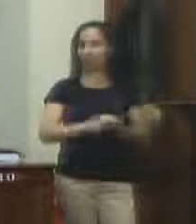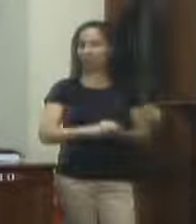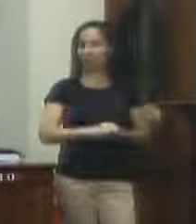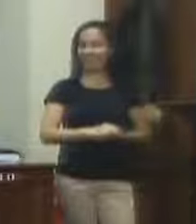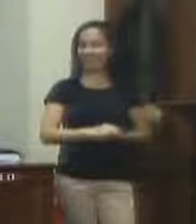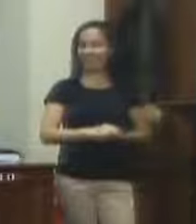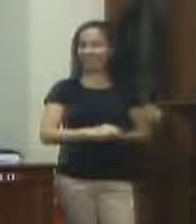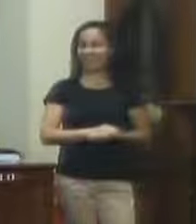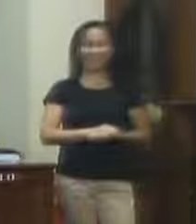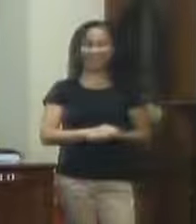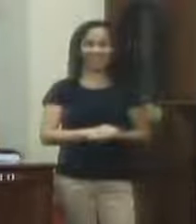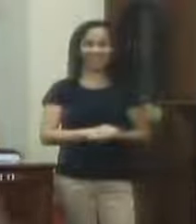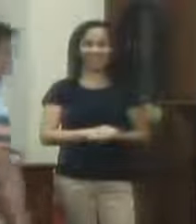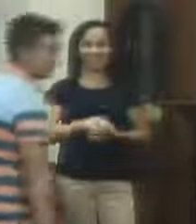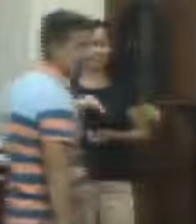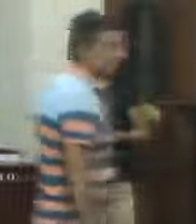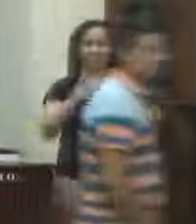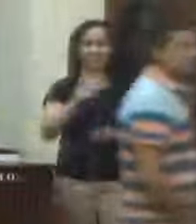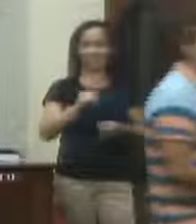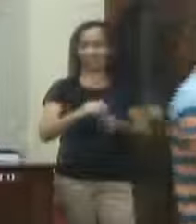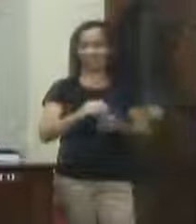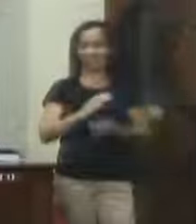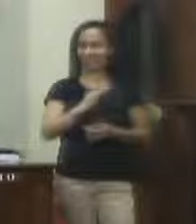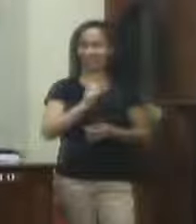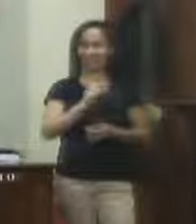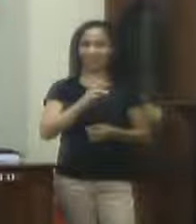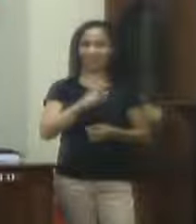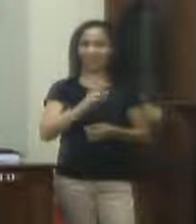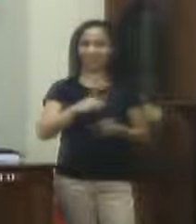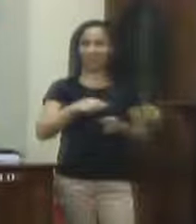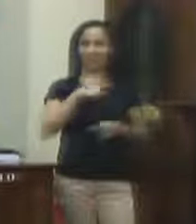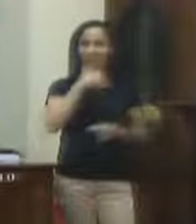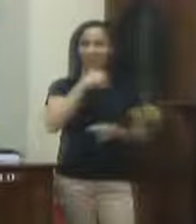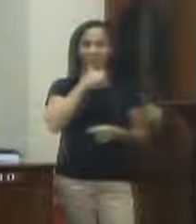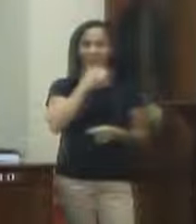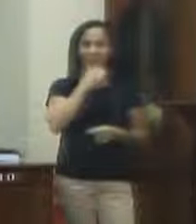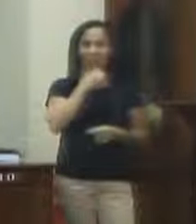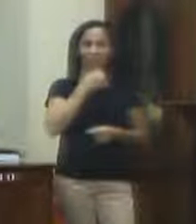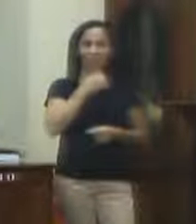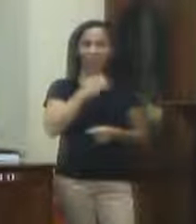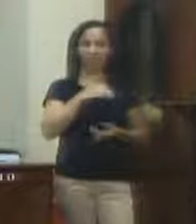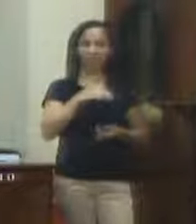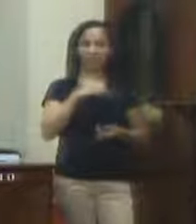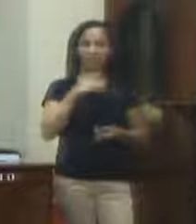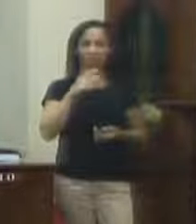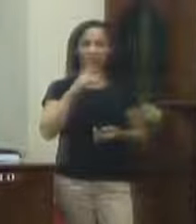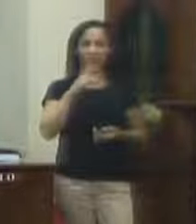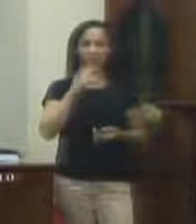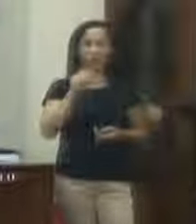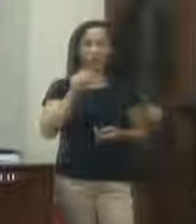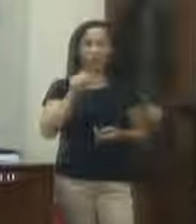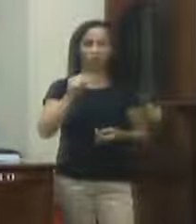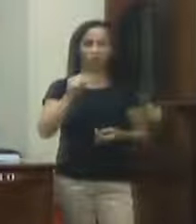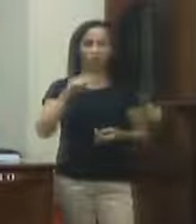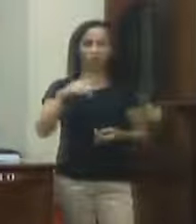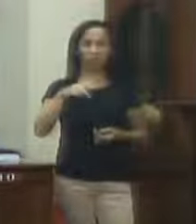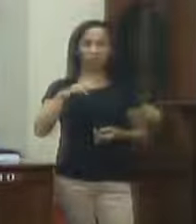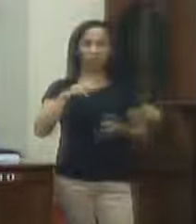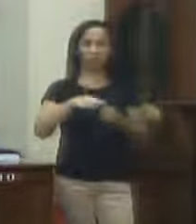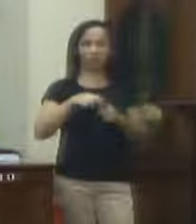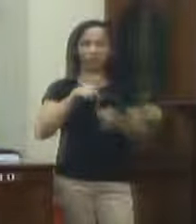vereadora Michele Cabral, a senhora Rosemary César de Souza, e a chefe de